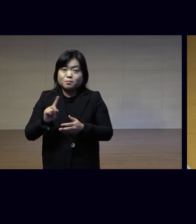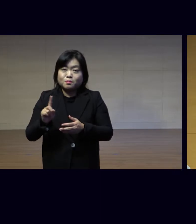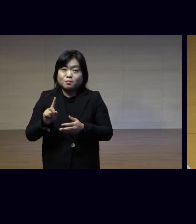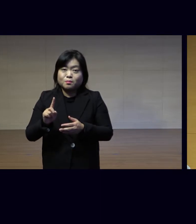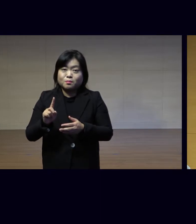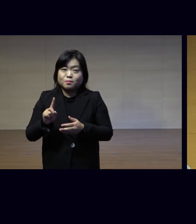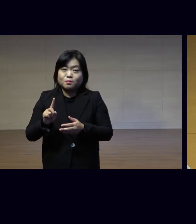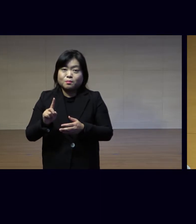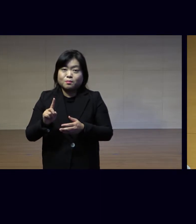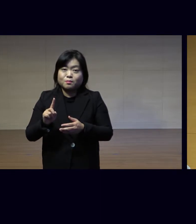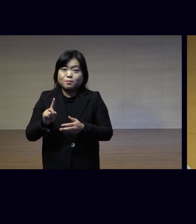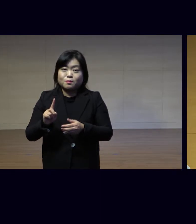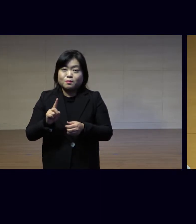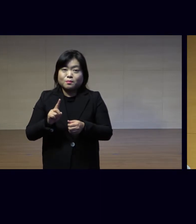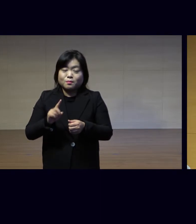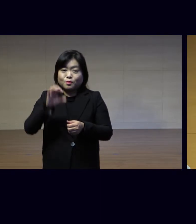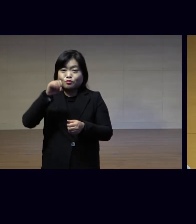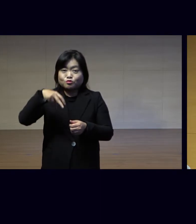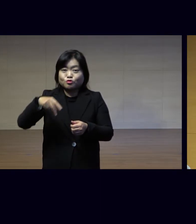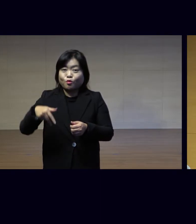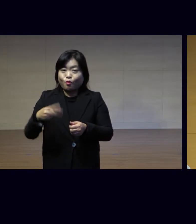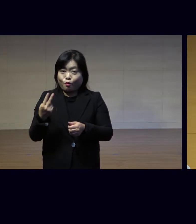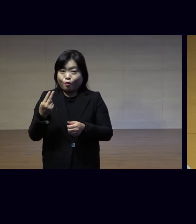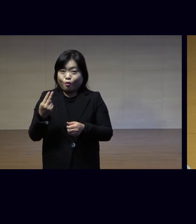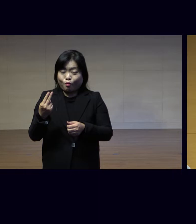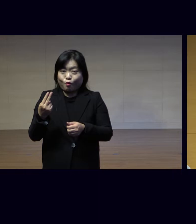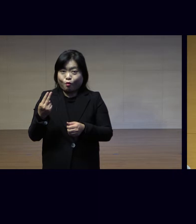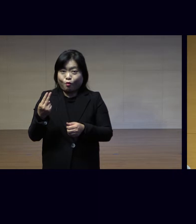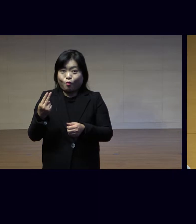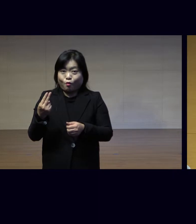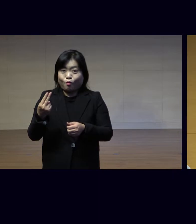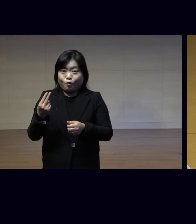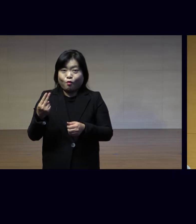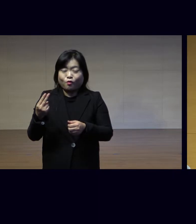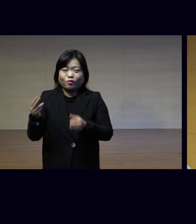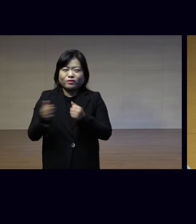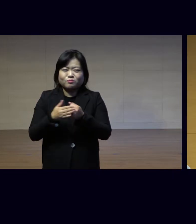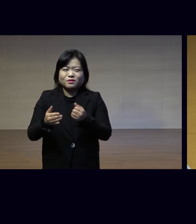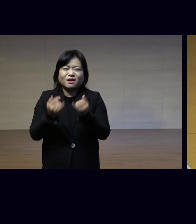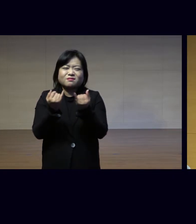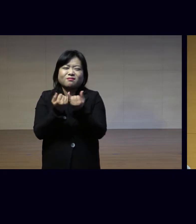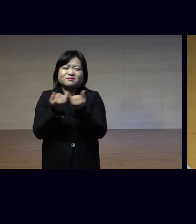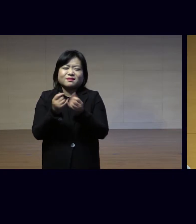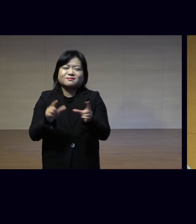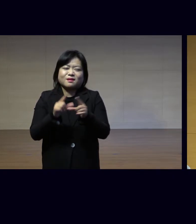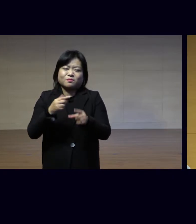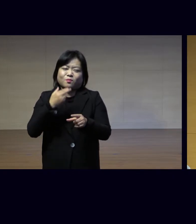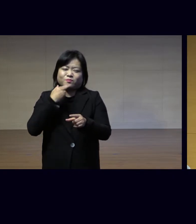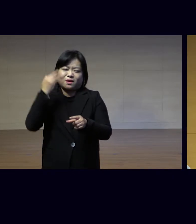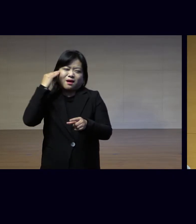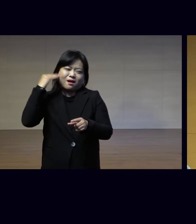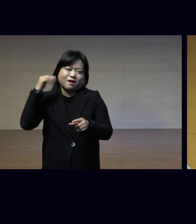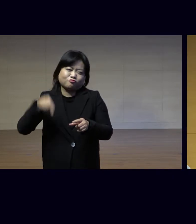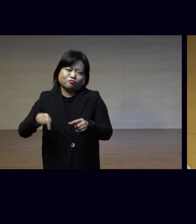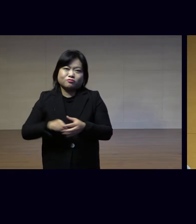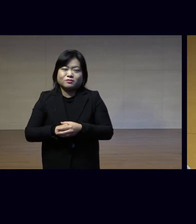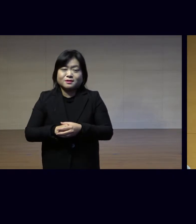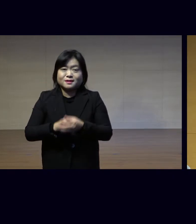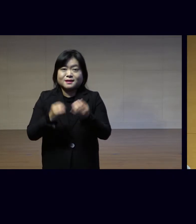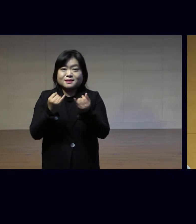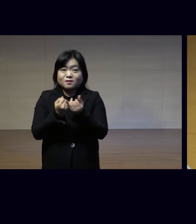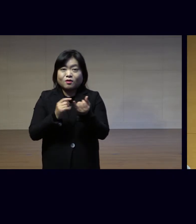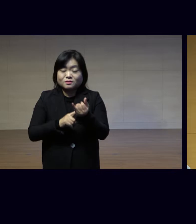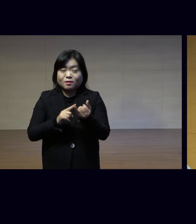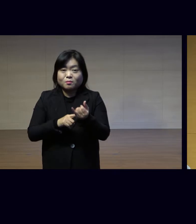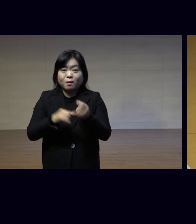별로 좋아하지 않은 유교 사상 덕분에 여자들의 삶은 없었죠. 여자의 그 여성